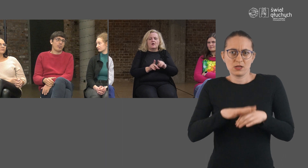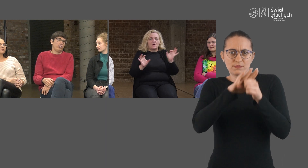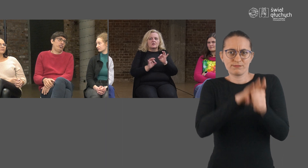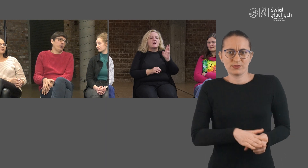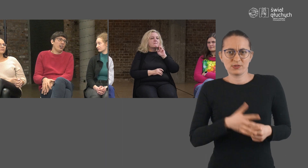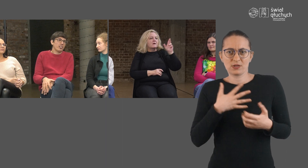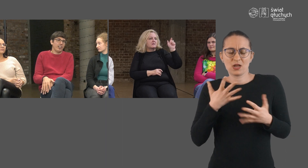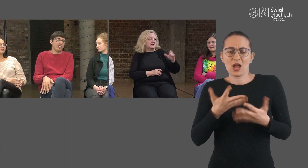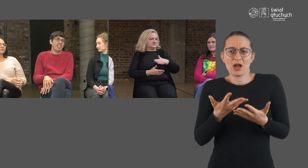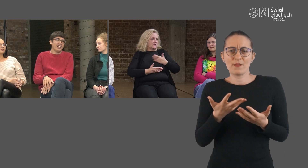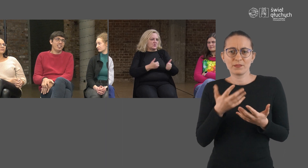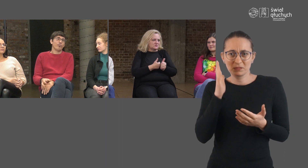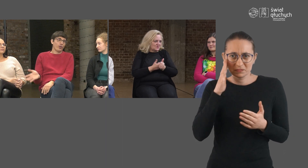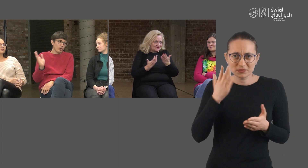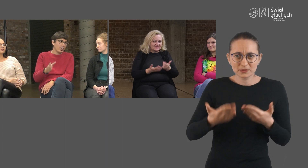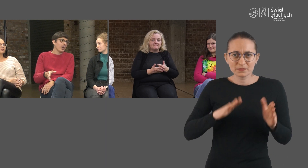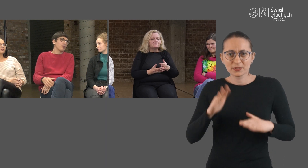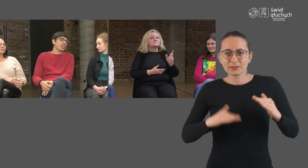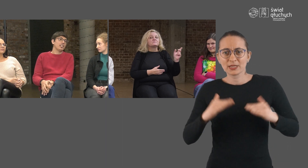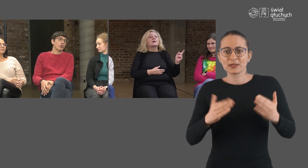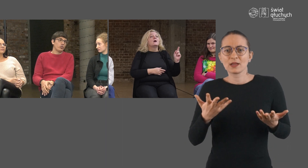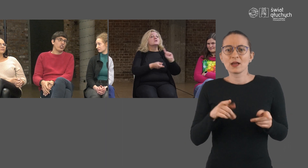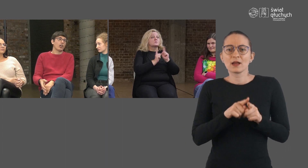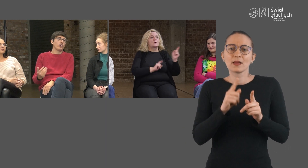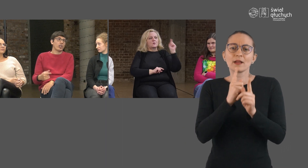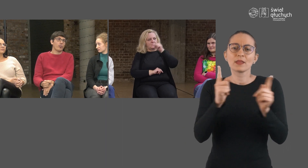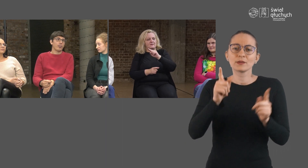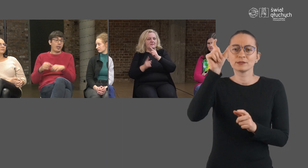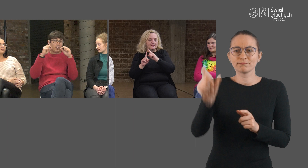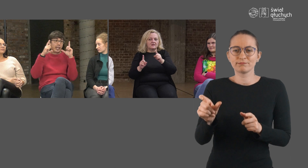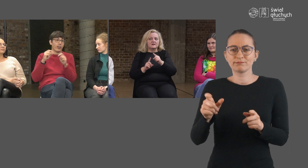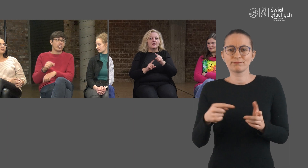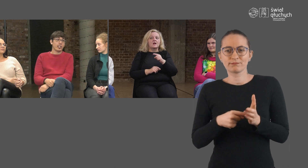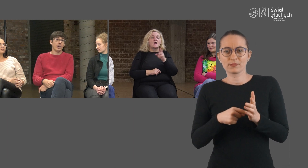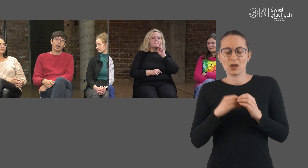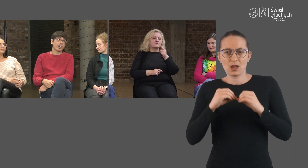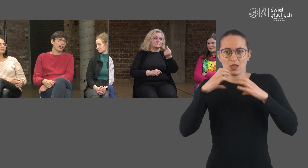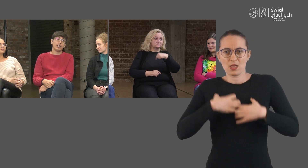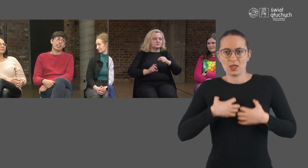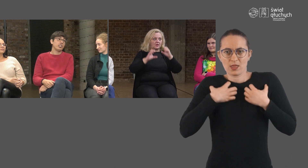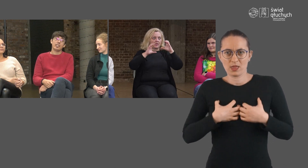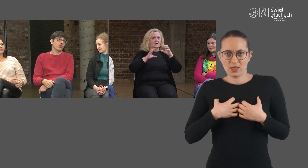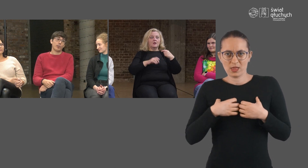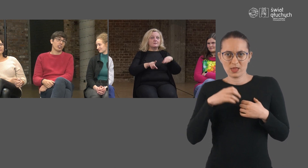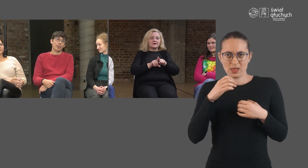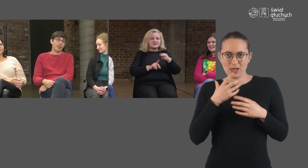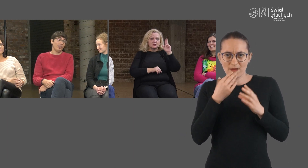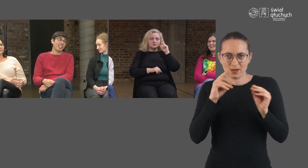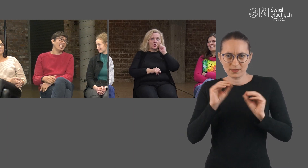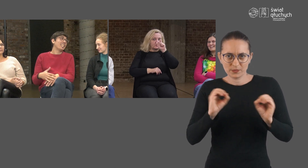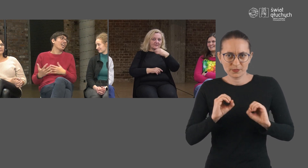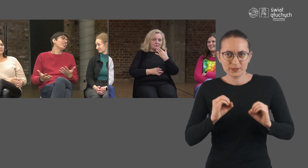straszne, a mama szydźmiła, o co chodzi, nie. Poszła na spotkanie z tą nauczycielką, wróciła do mamy, miała biegłe oczy. Bartek, ja też nic nie rozumiem, co ta